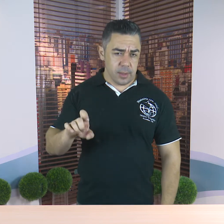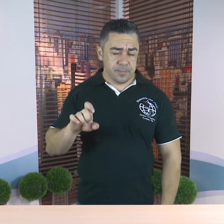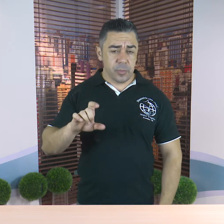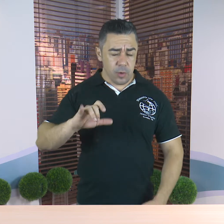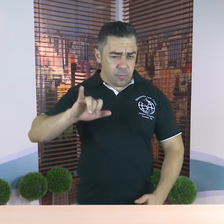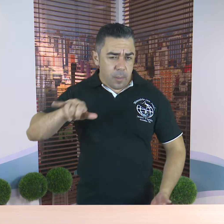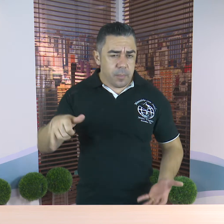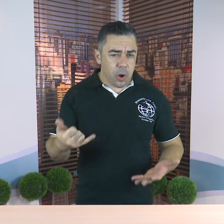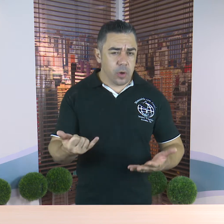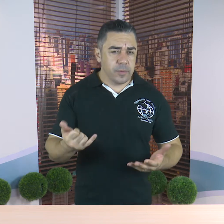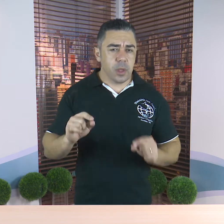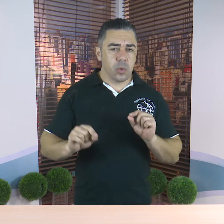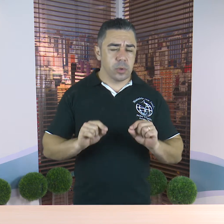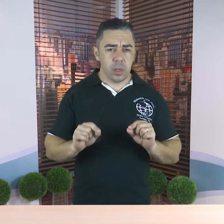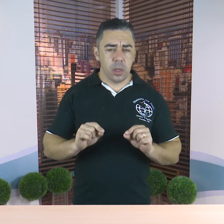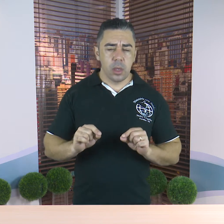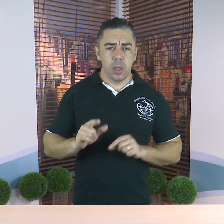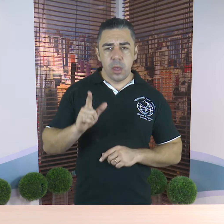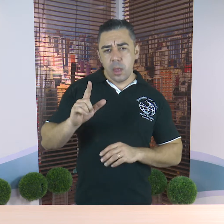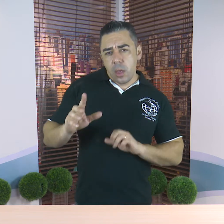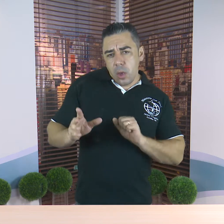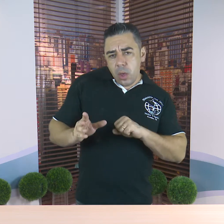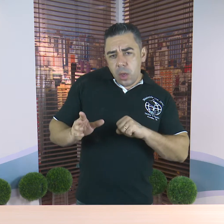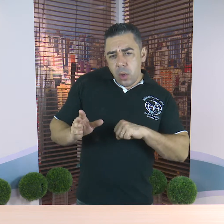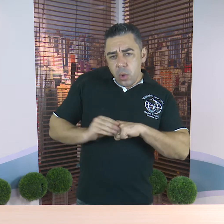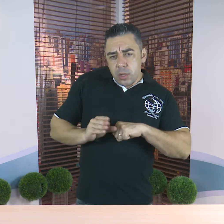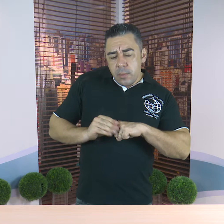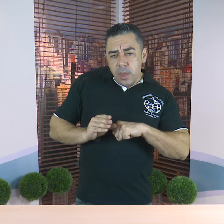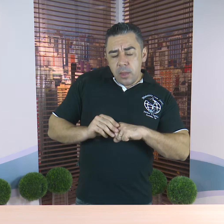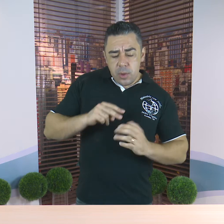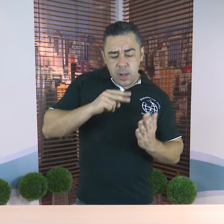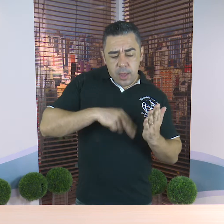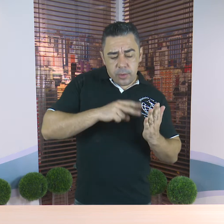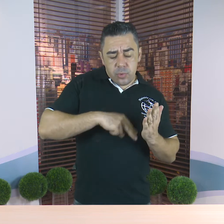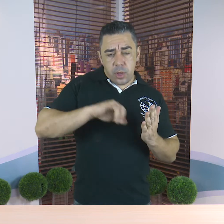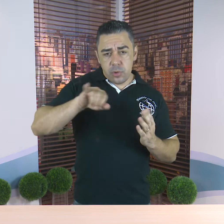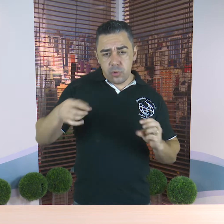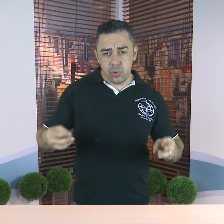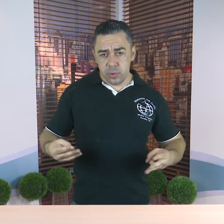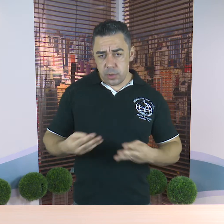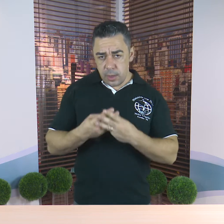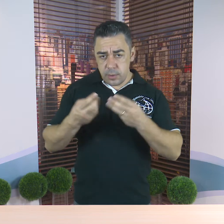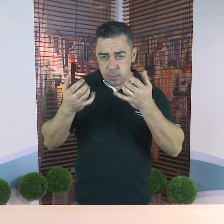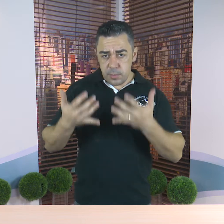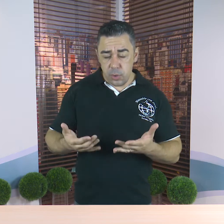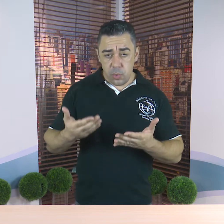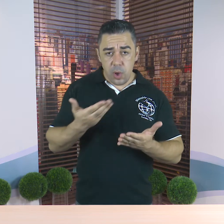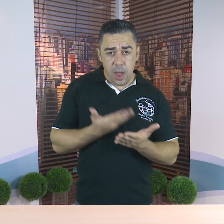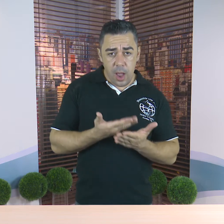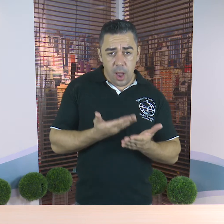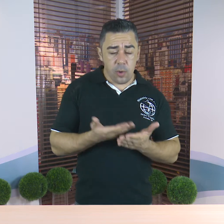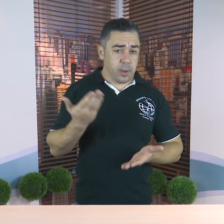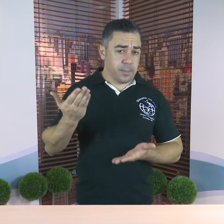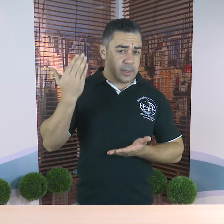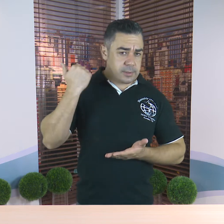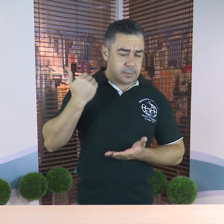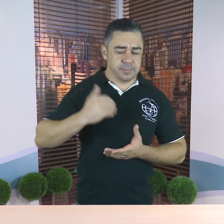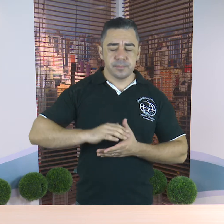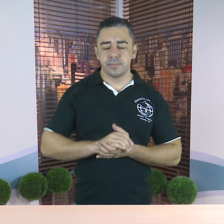conhecimento sobre a literatura judaica que o professor Sandro, de passagem, se referiu na aula passada. O livro